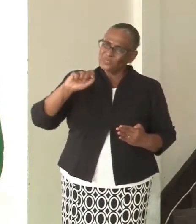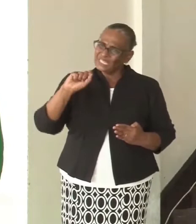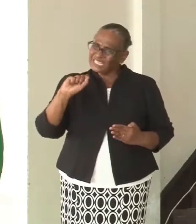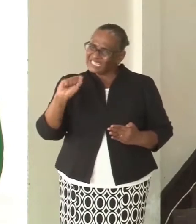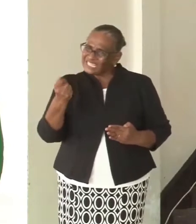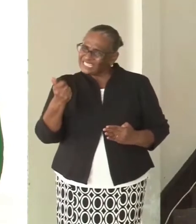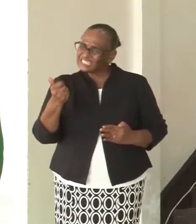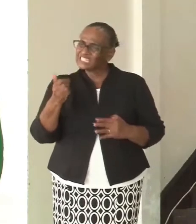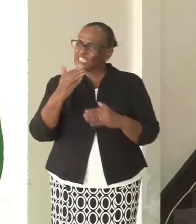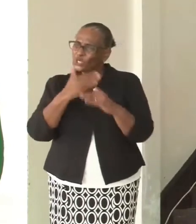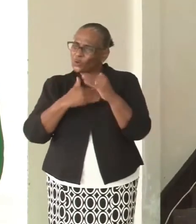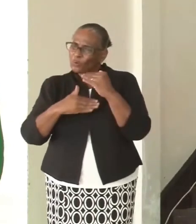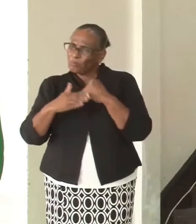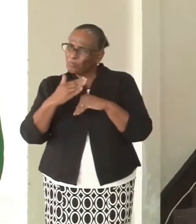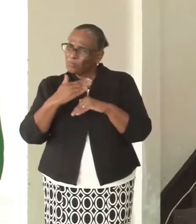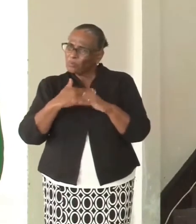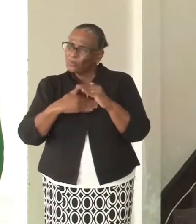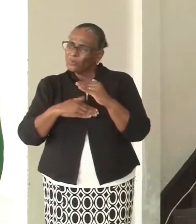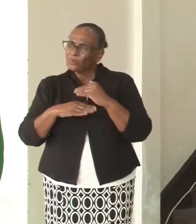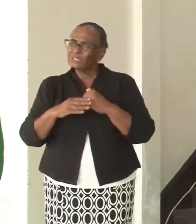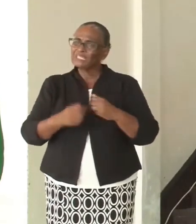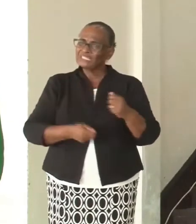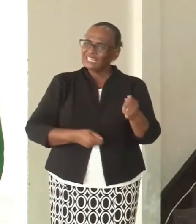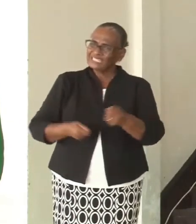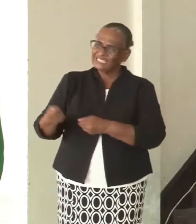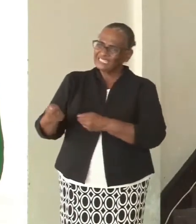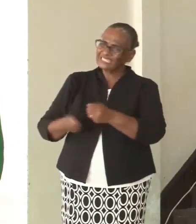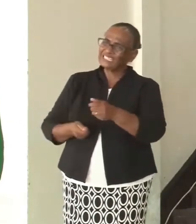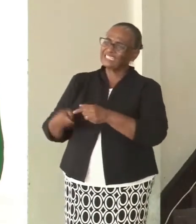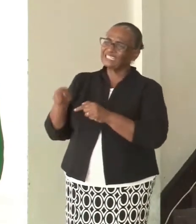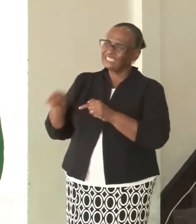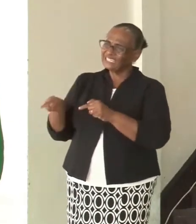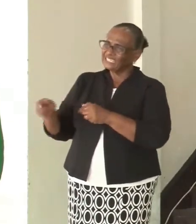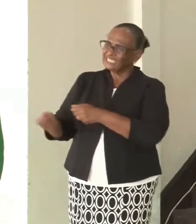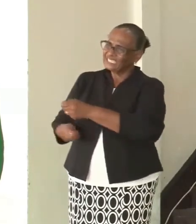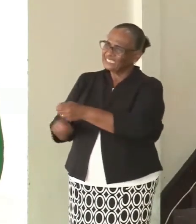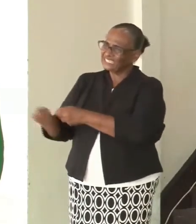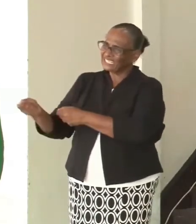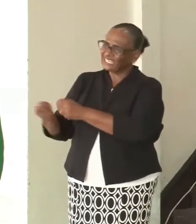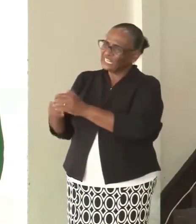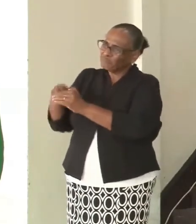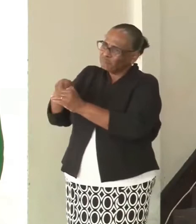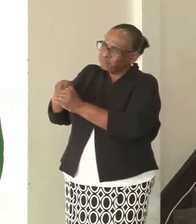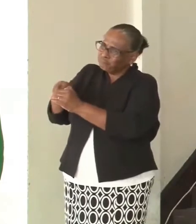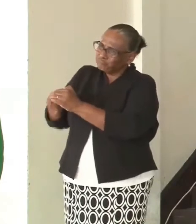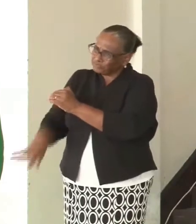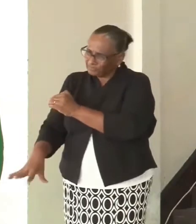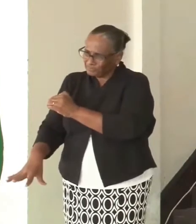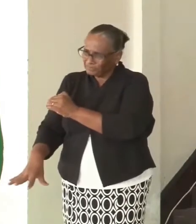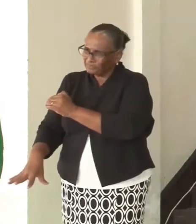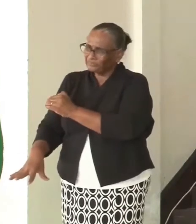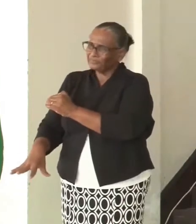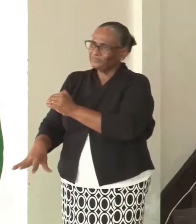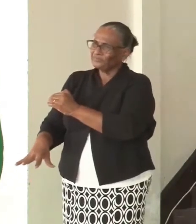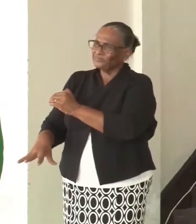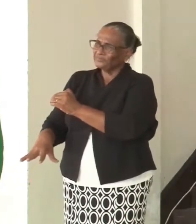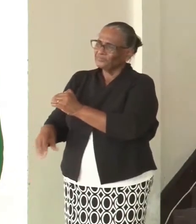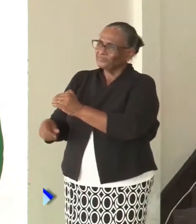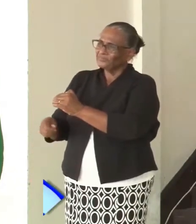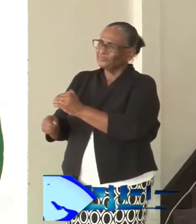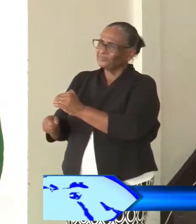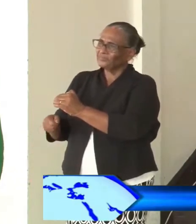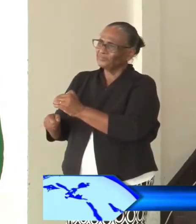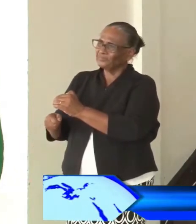mevrouw Brinkman, is namelijk dat de regering nu in een soort vacuüm terechtgekomen is